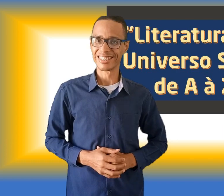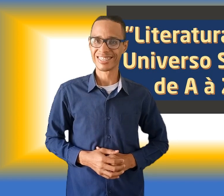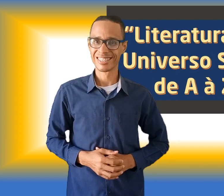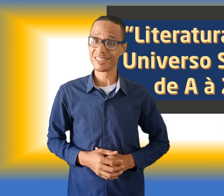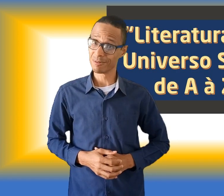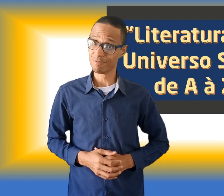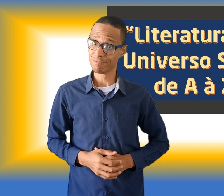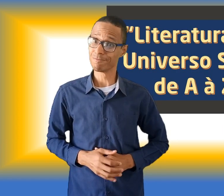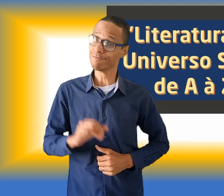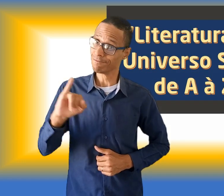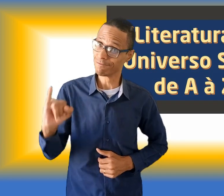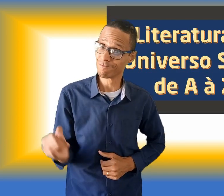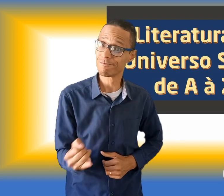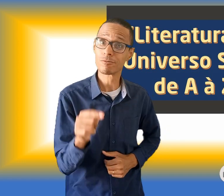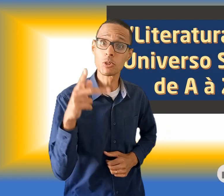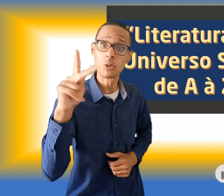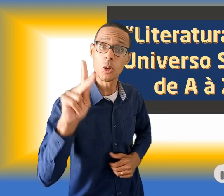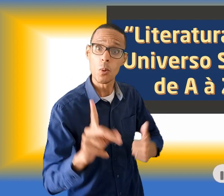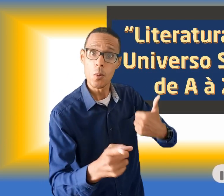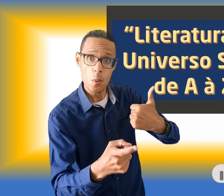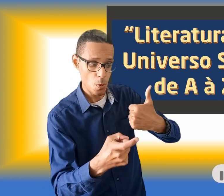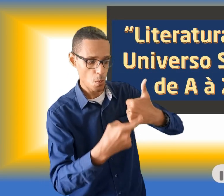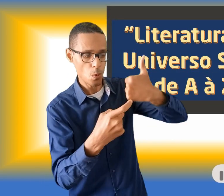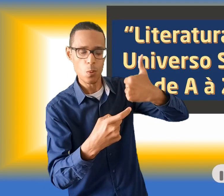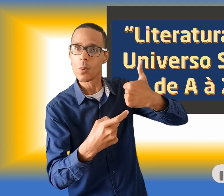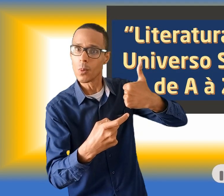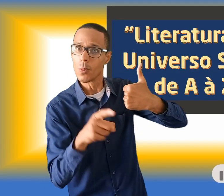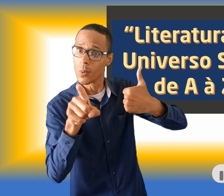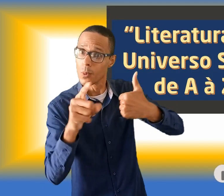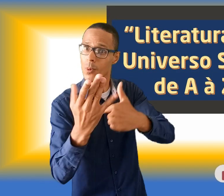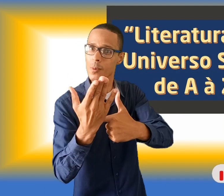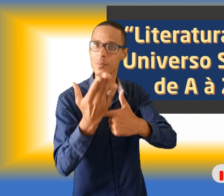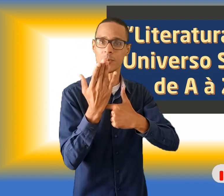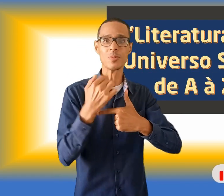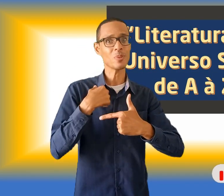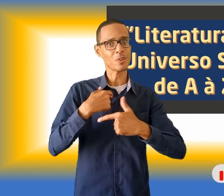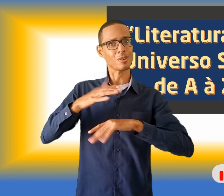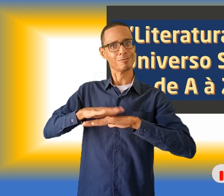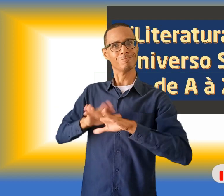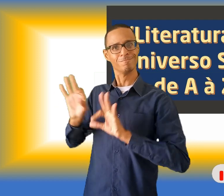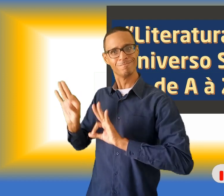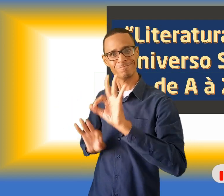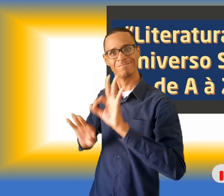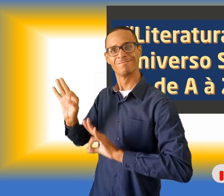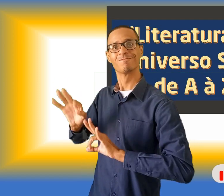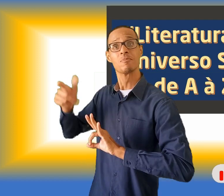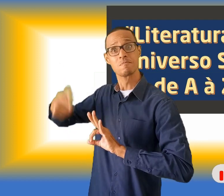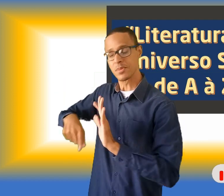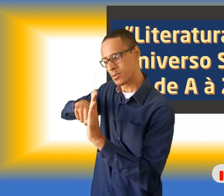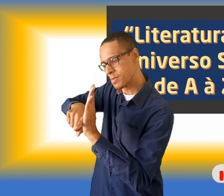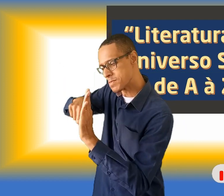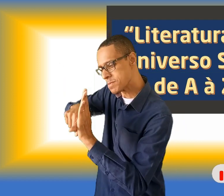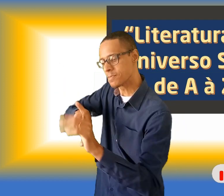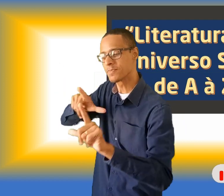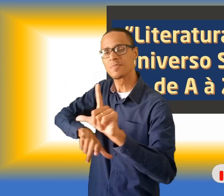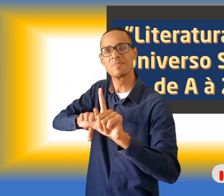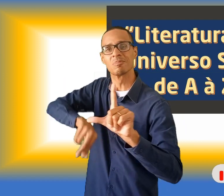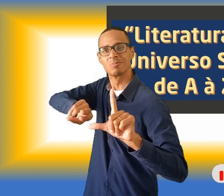A até a letra Q. Já aproveite e deixe o seu like para que a pesquisa de novos títulos e